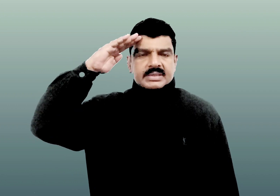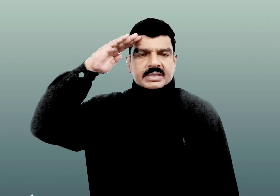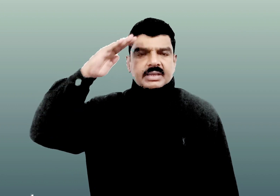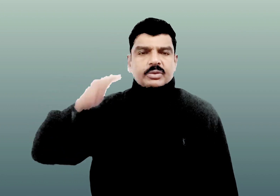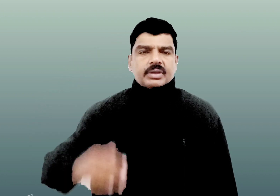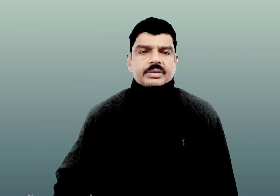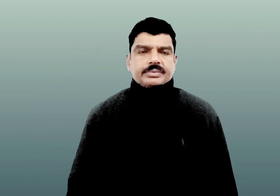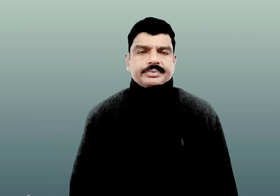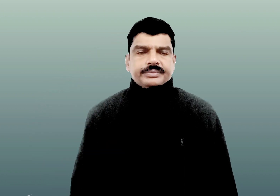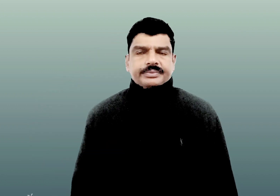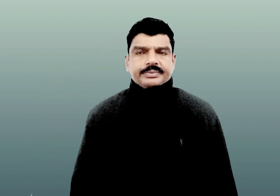अस्सलामु अलैकुम।